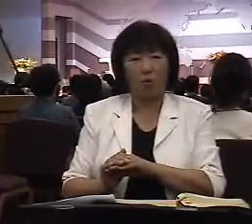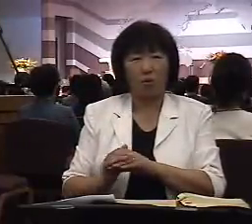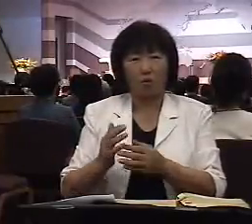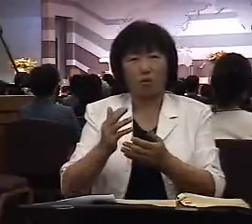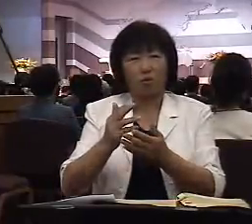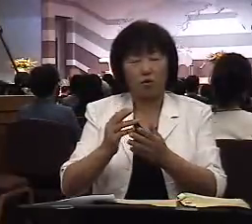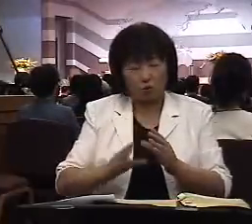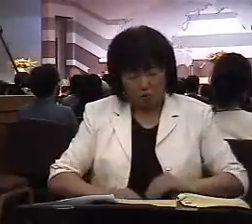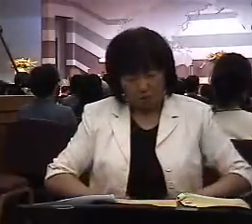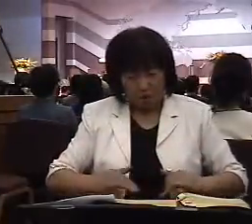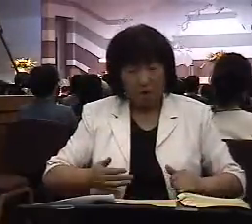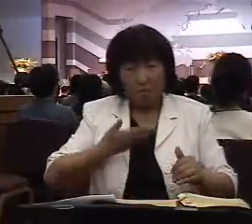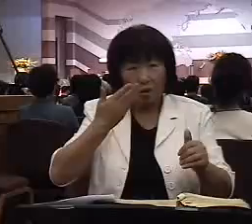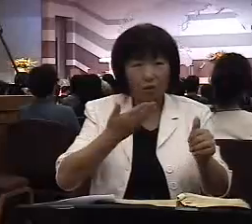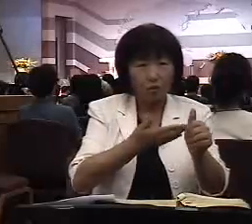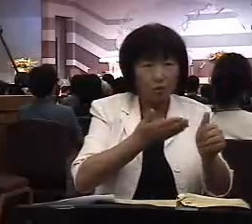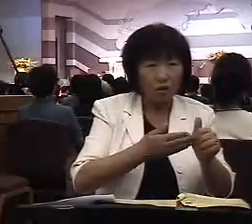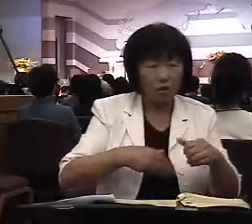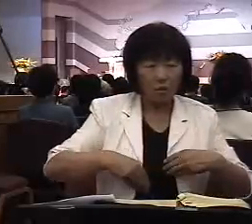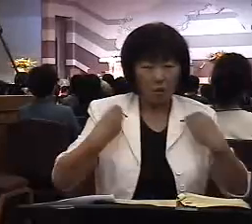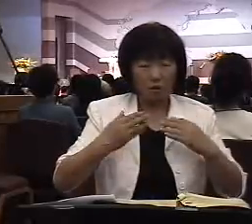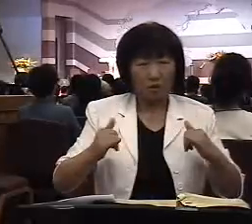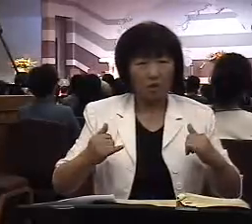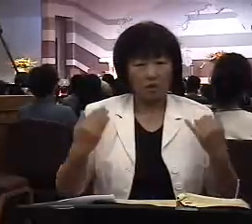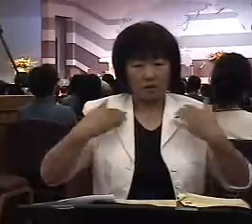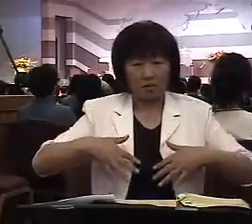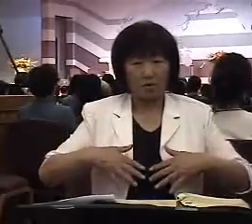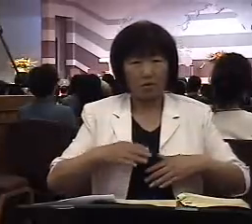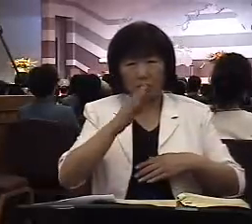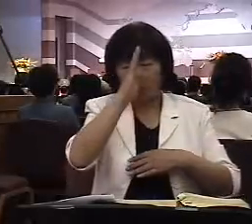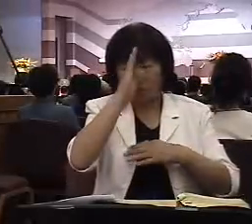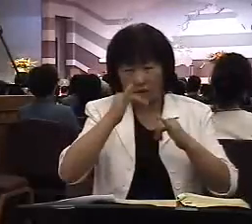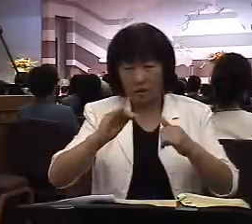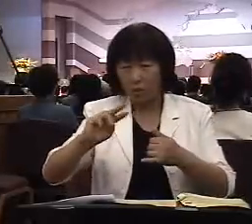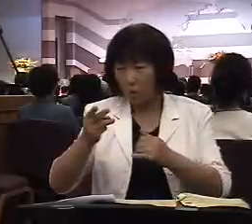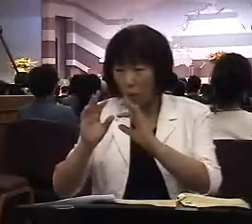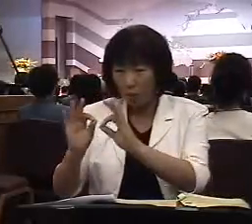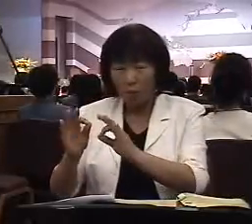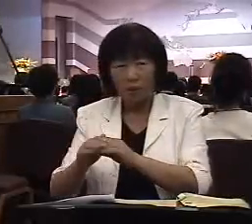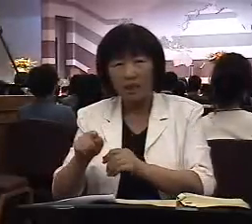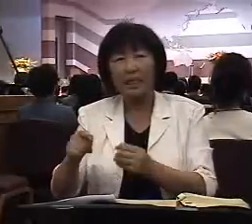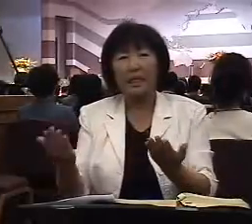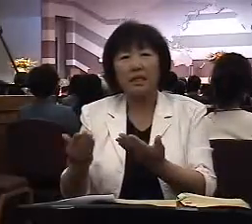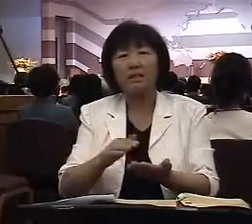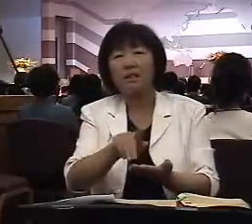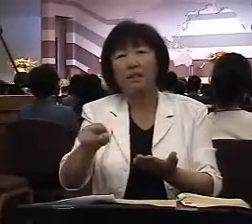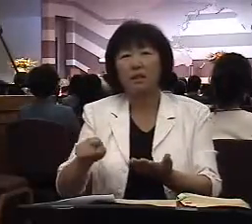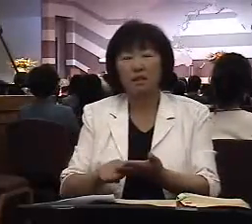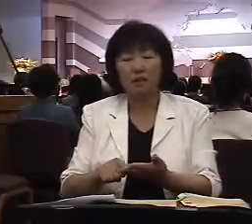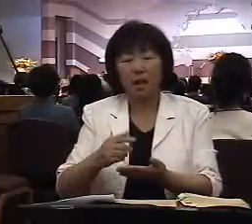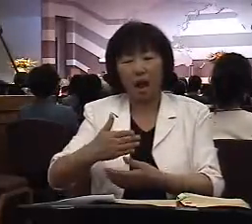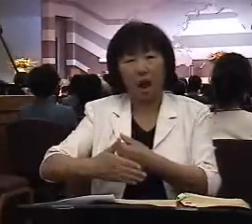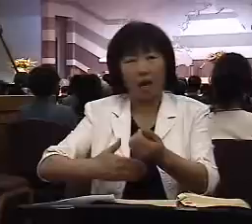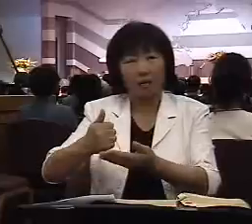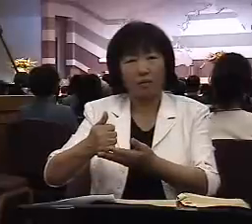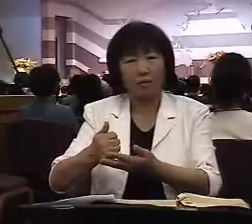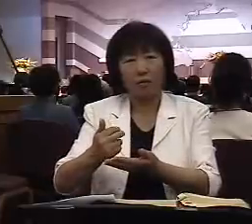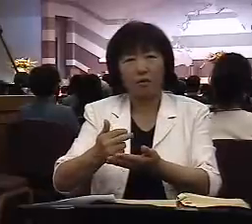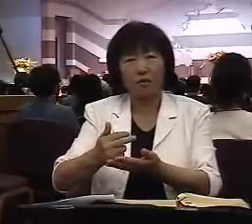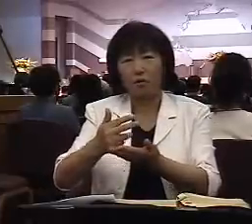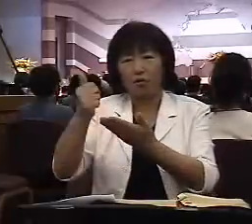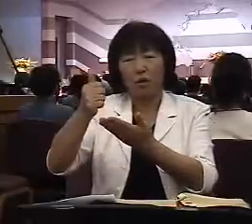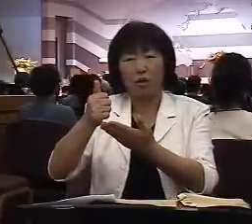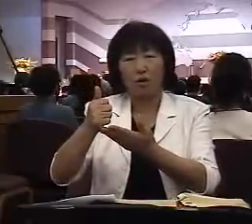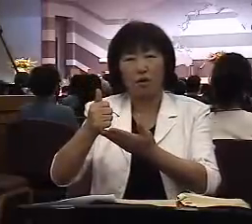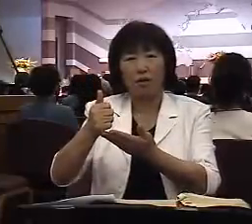줄이는 자를 먹여주고, 벌거벗은 자를 입혀주고, 병든 자를 돌아보는 이 일들이 하나님께서, 주님께서 원하시는